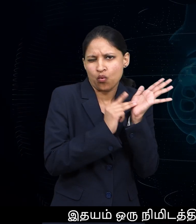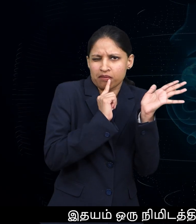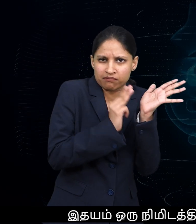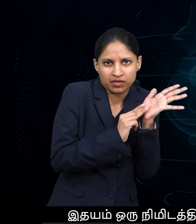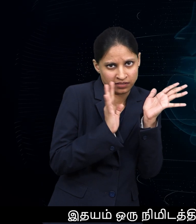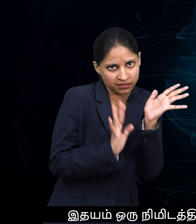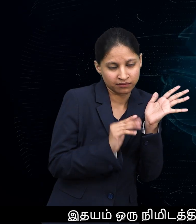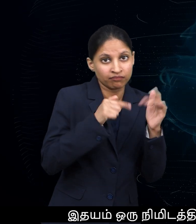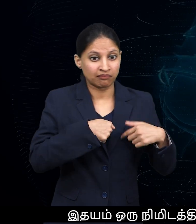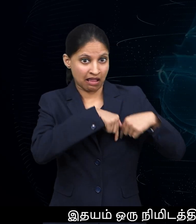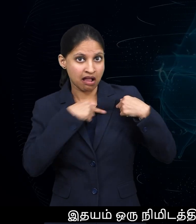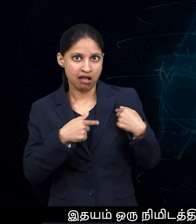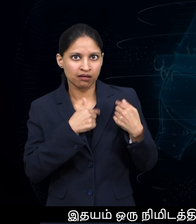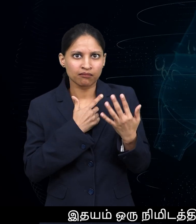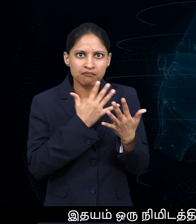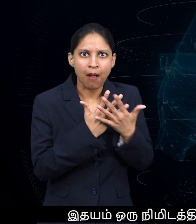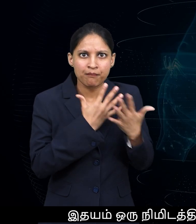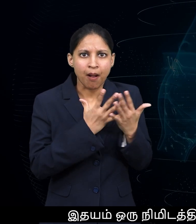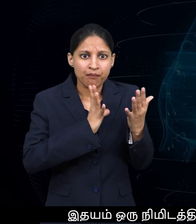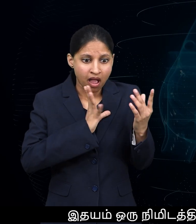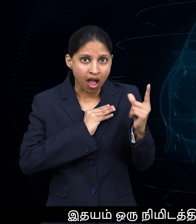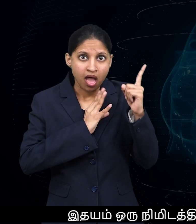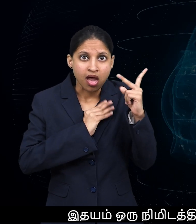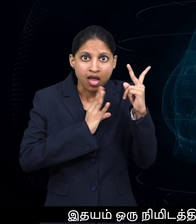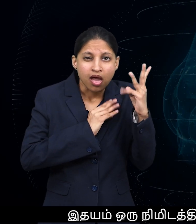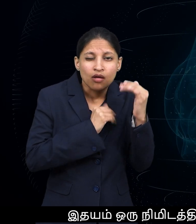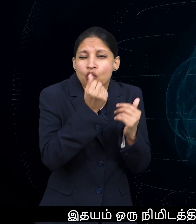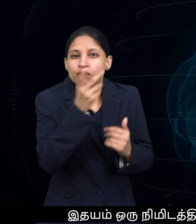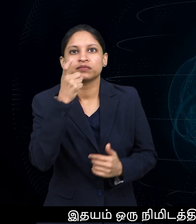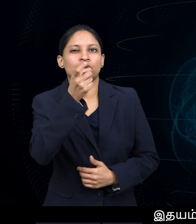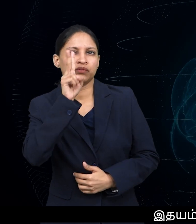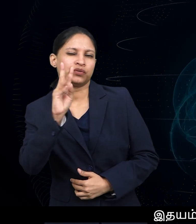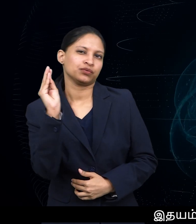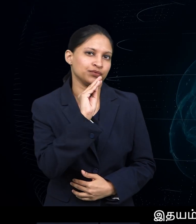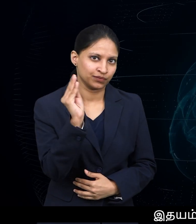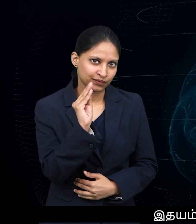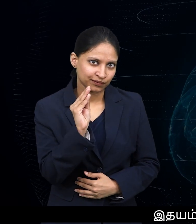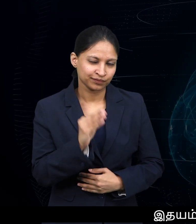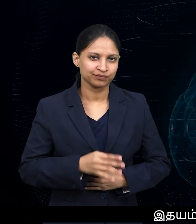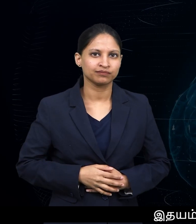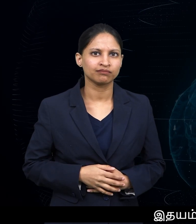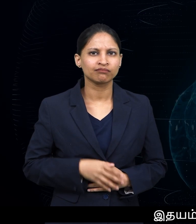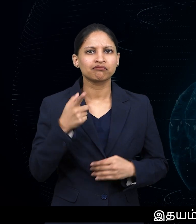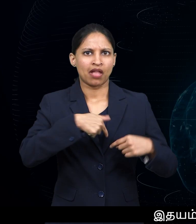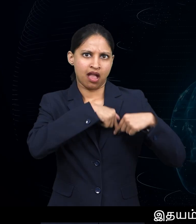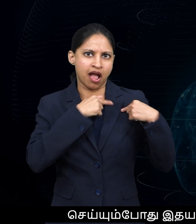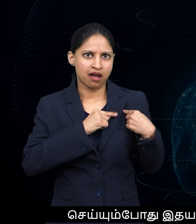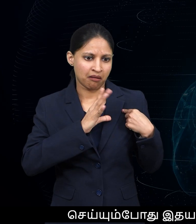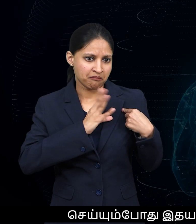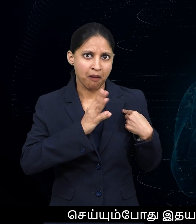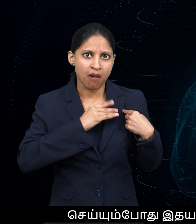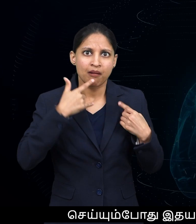இதயம் ஒரு நிமிடத்திற்கு சுமார் 72 முறை துடிக்கிறது. இதயம் இரத்தத்தை பம்ப் செய்யும்